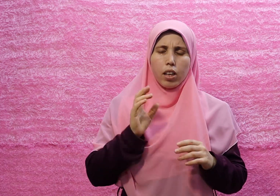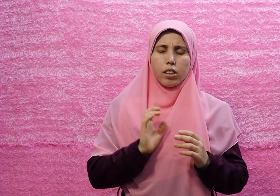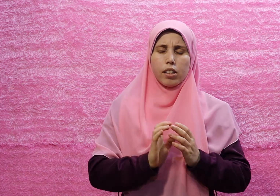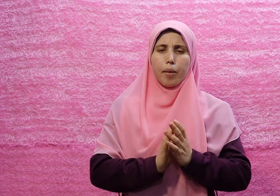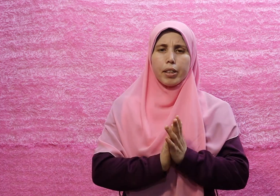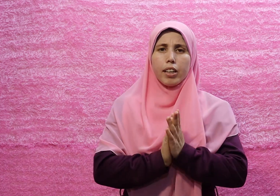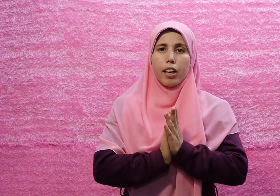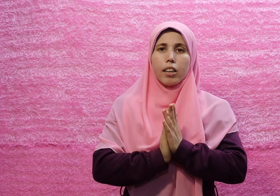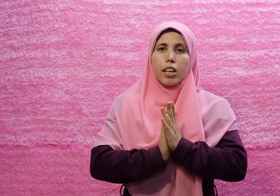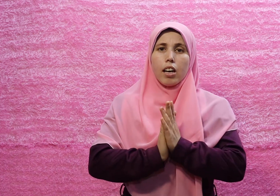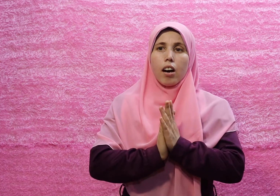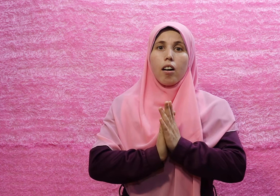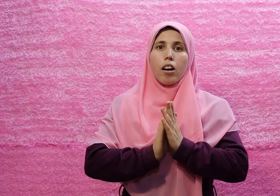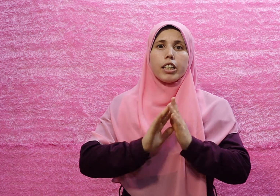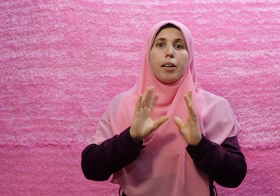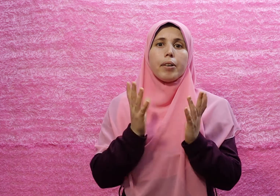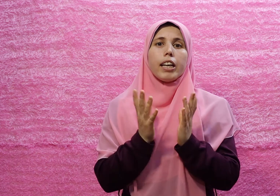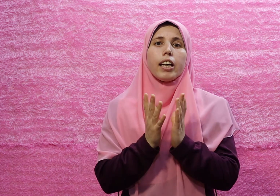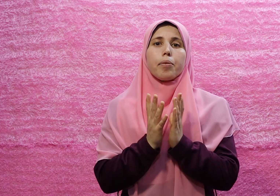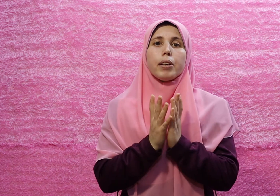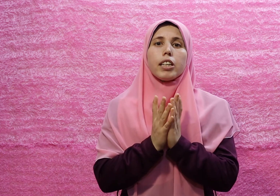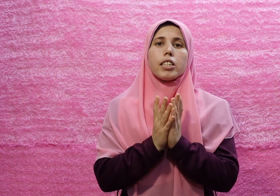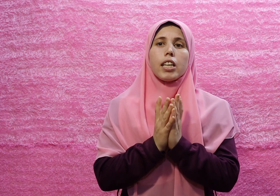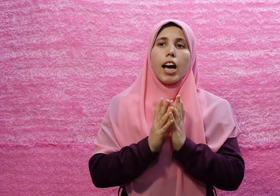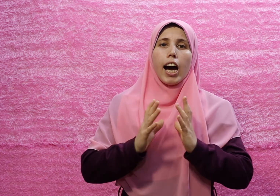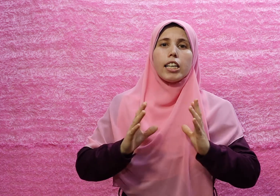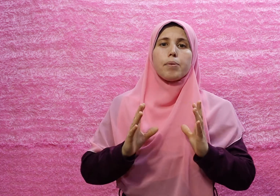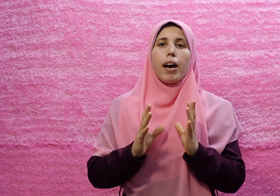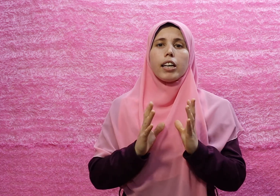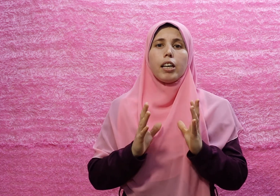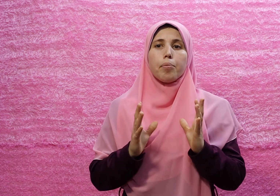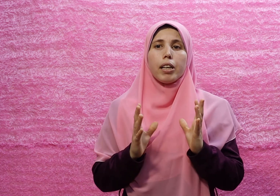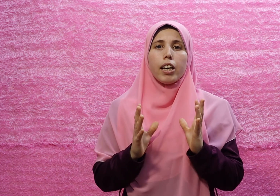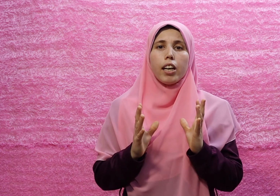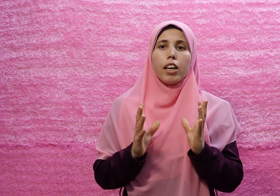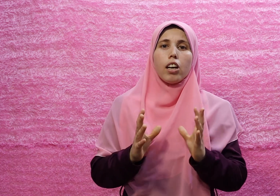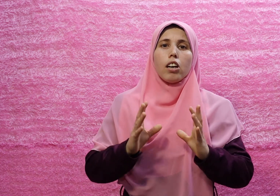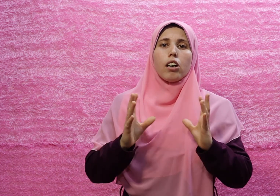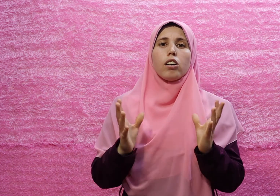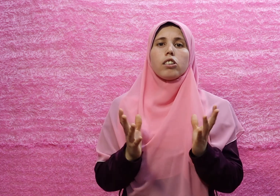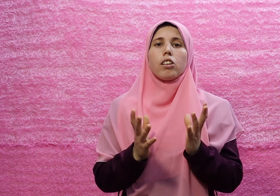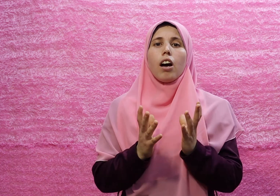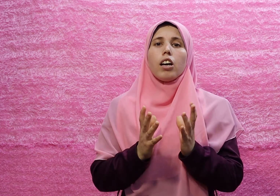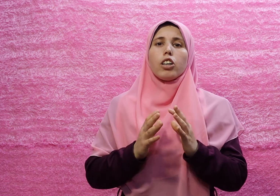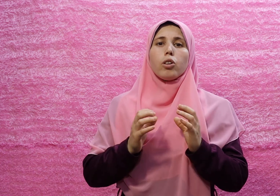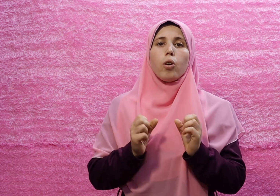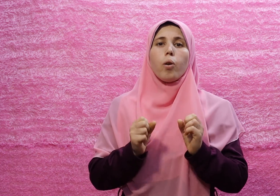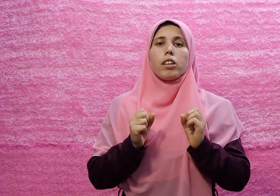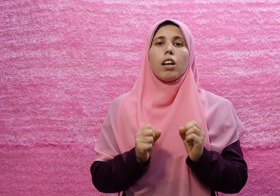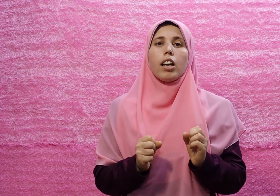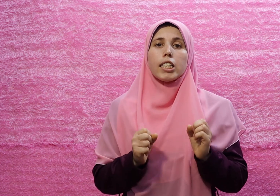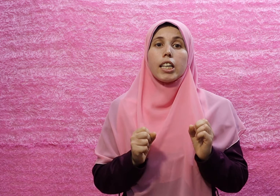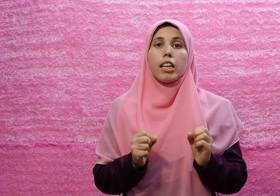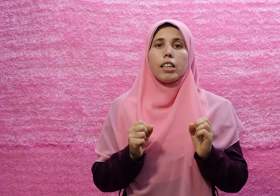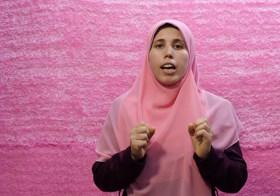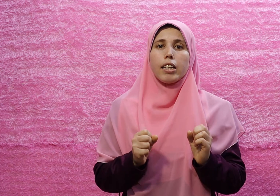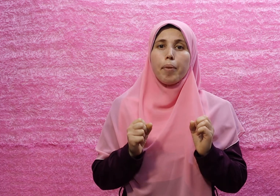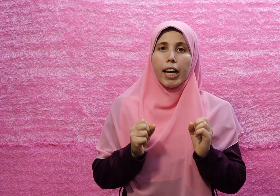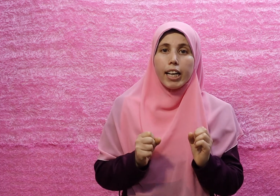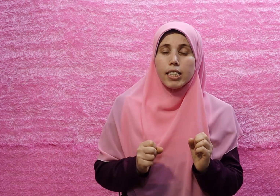نطلع منها؟ يعمل ايه إبليس؟ عايز بقى يعمل ايه؟ خطة ان هو يطلع سيدنا ادم عليه